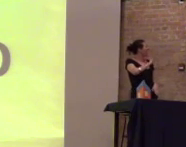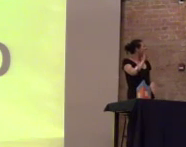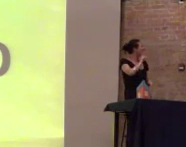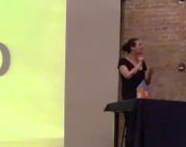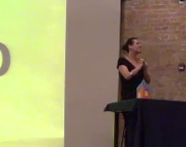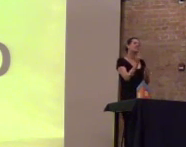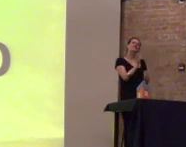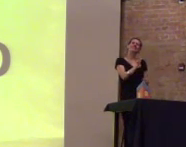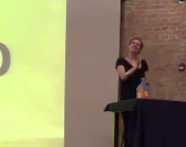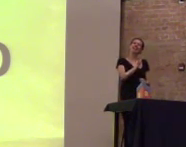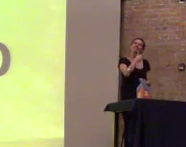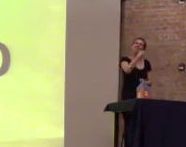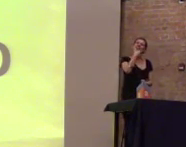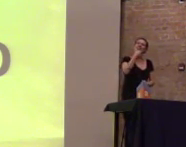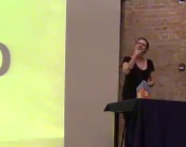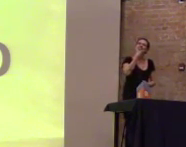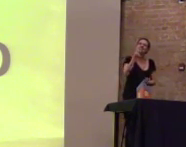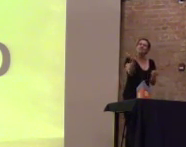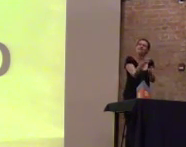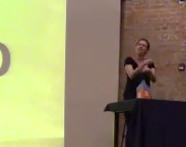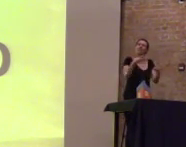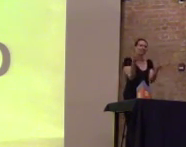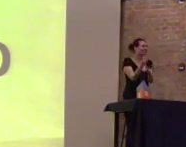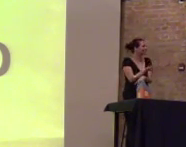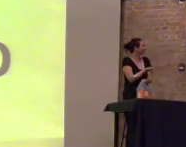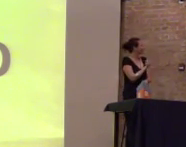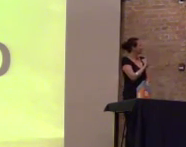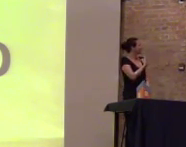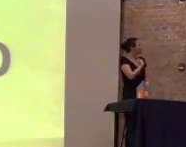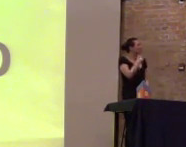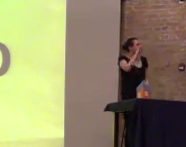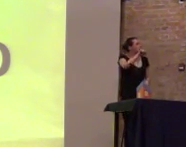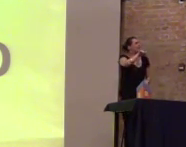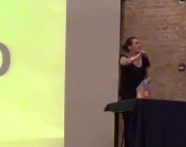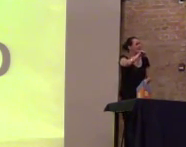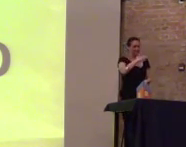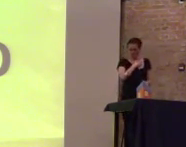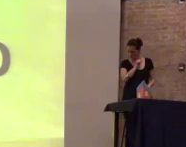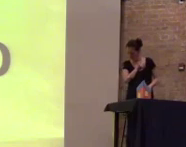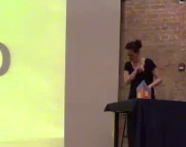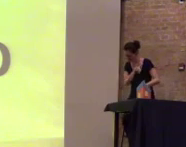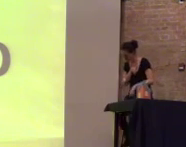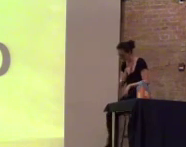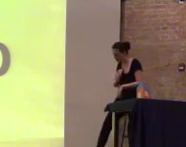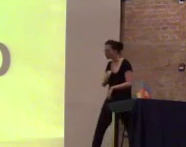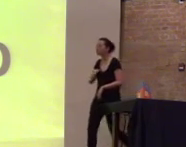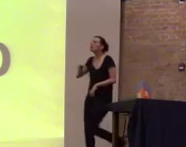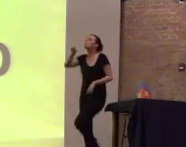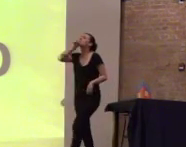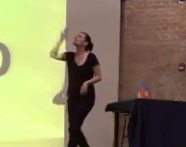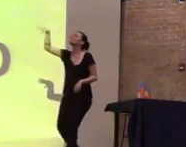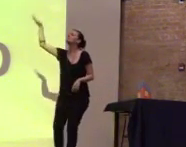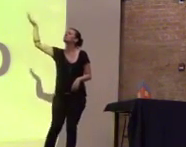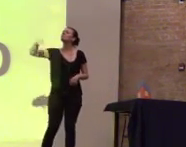Nakati ficou achando legal aquela nova amizade, aquele menino, filho do vento, que estranho. Eu vou falar para minha mãe. E foi aquela: